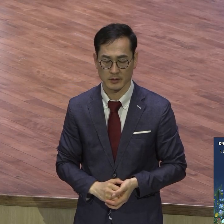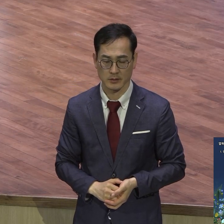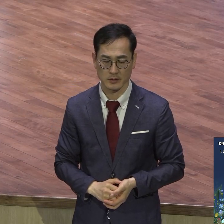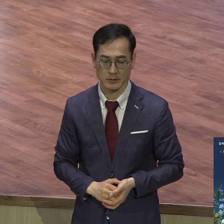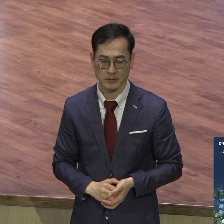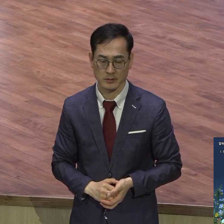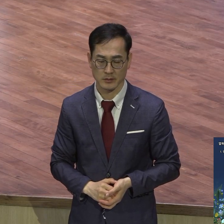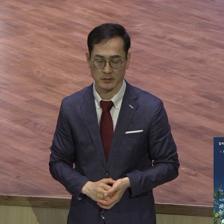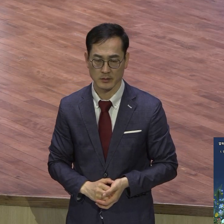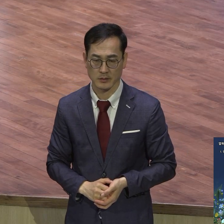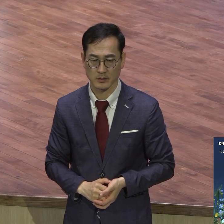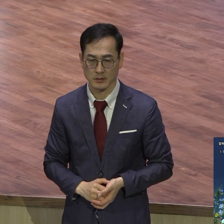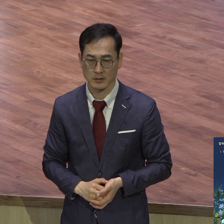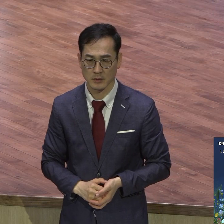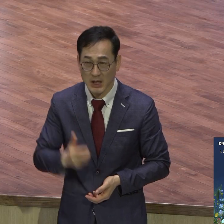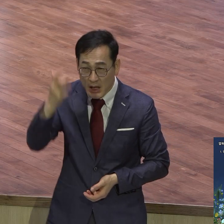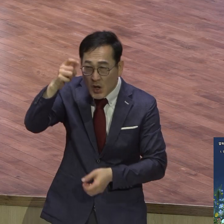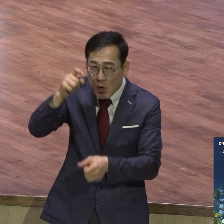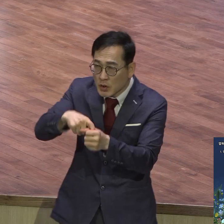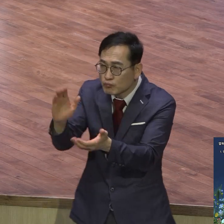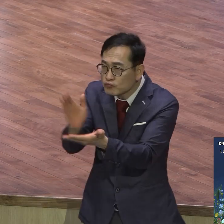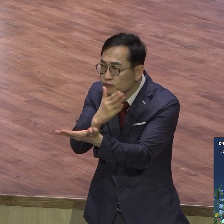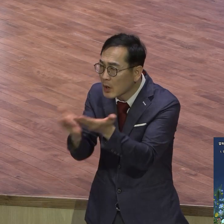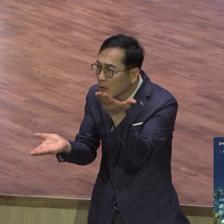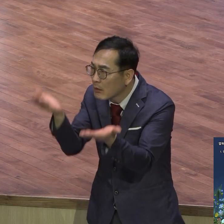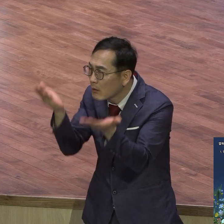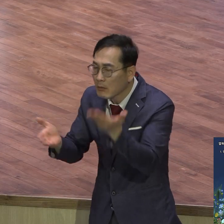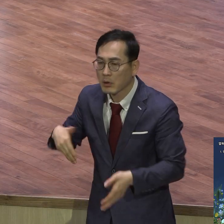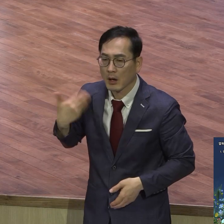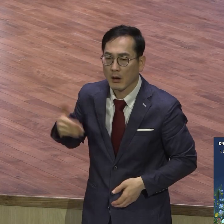아무런 분별력도 없는 사람들을 미혹해가지고